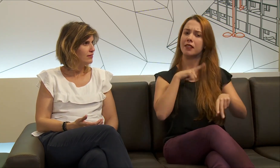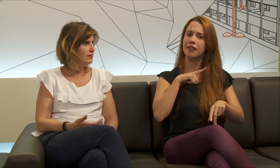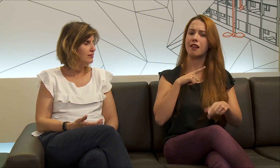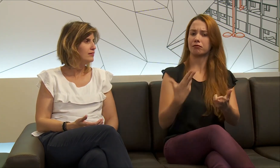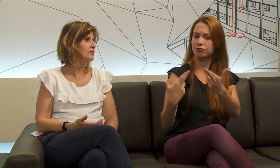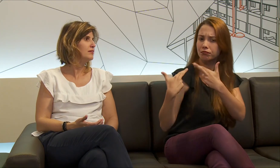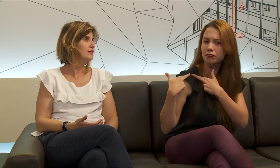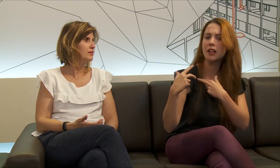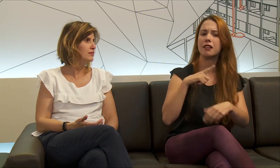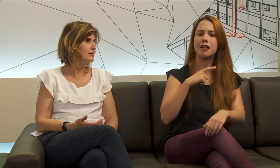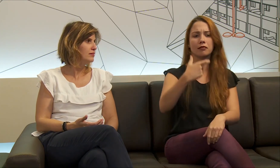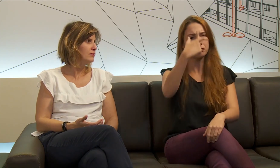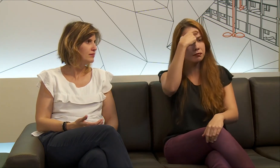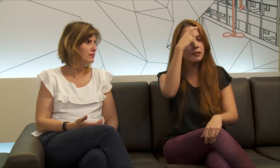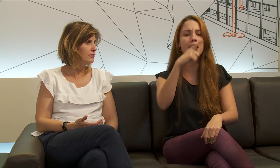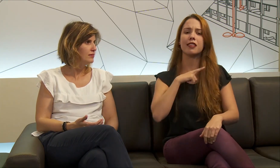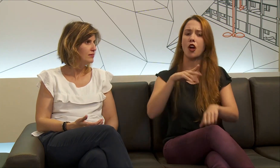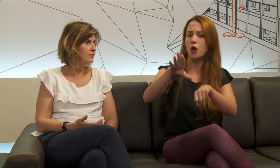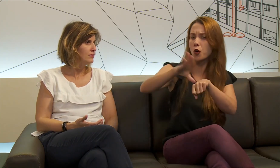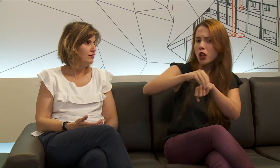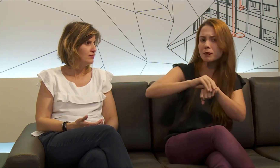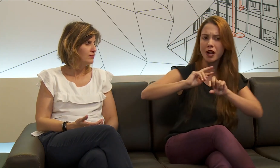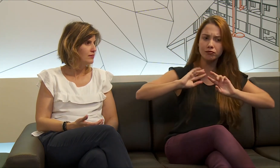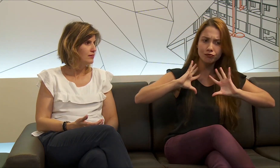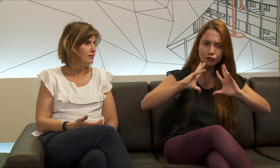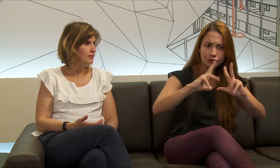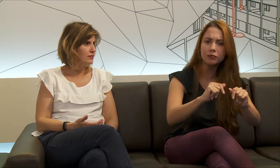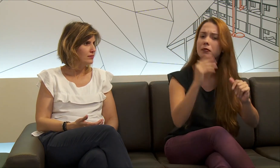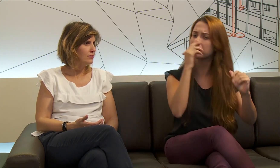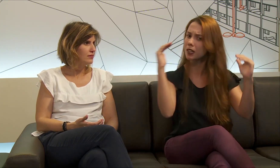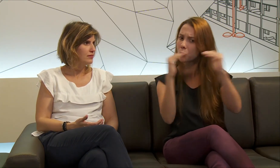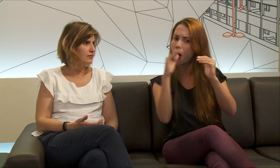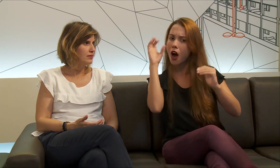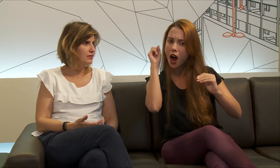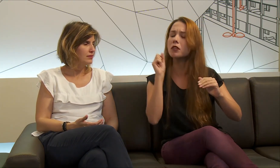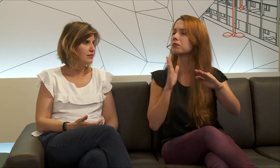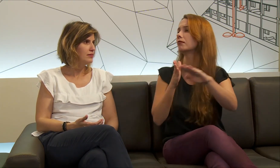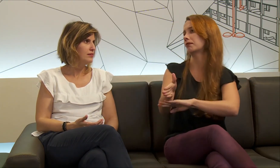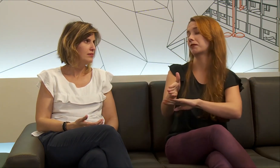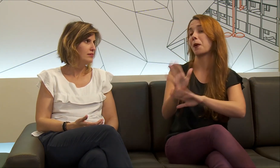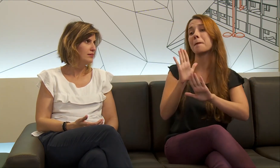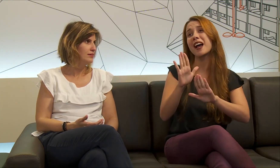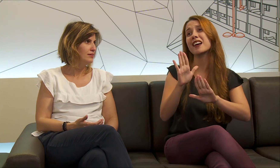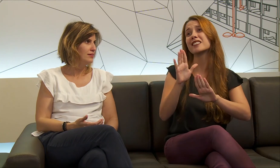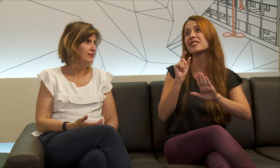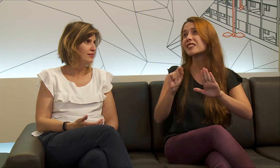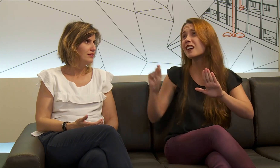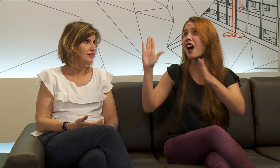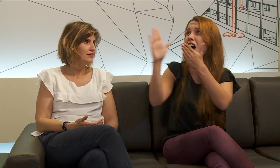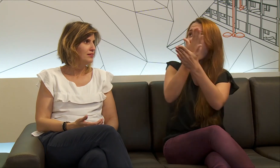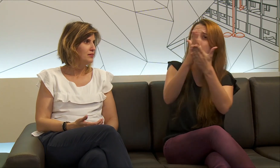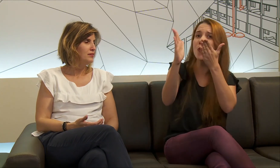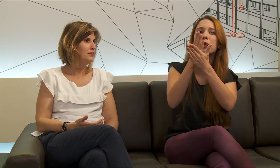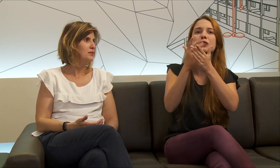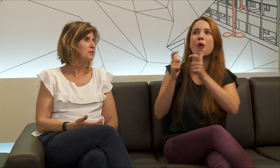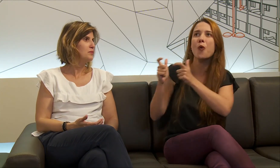partir das características que ele tem, atendendo suas necessidades, de acordo com as suas condições, portanto. Então, há alguns